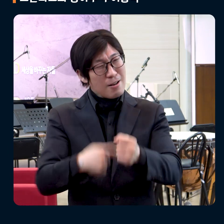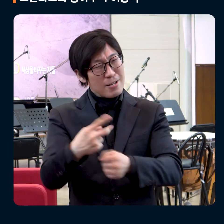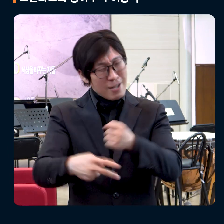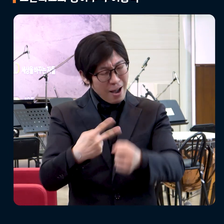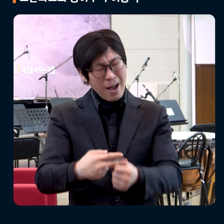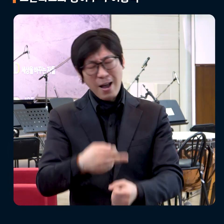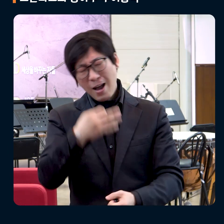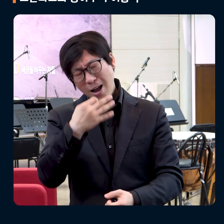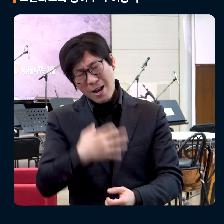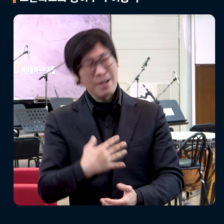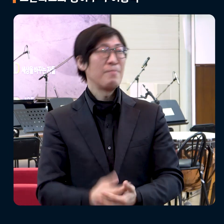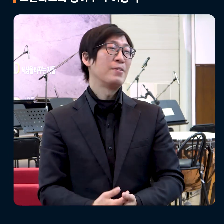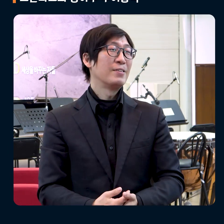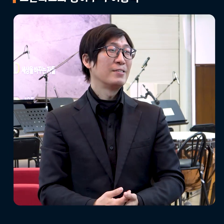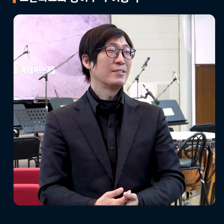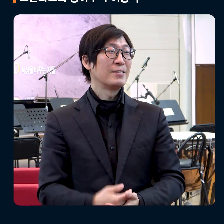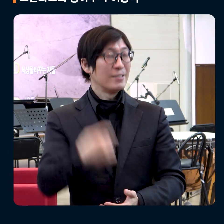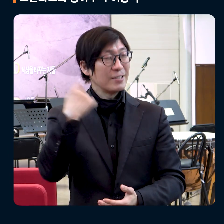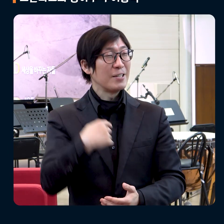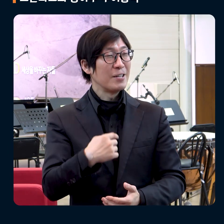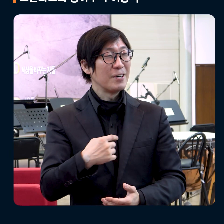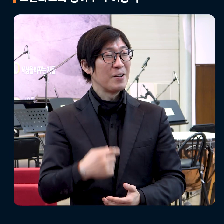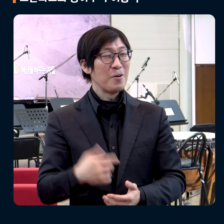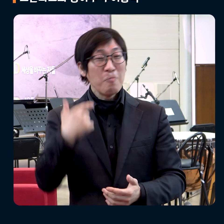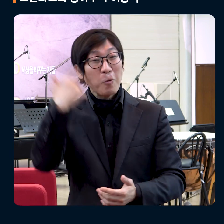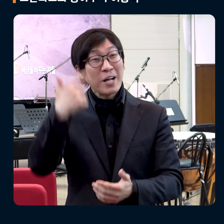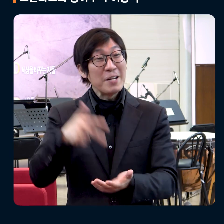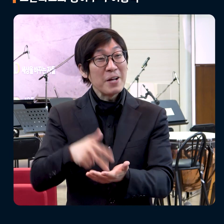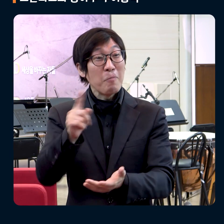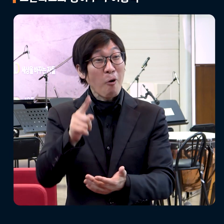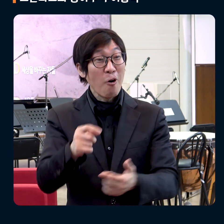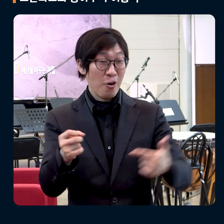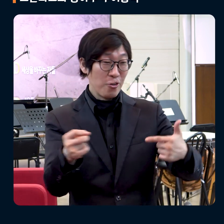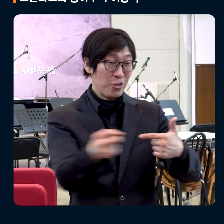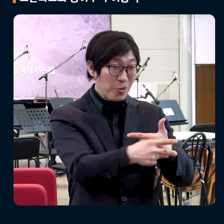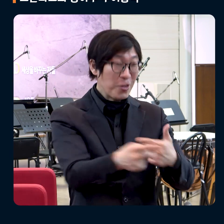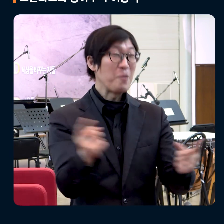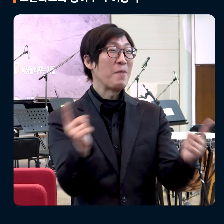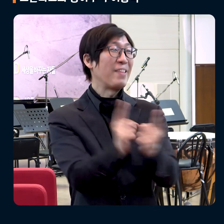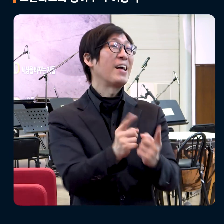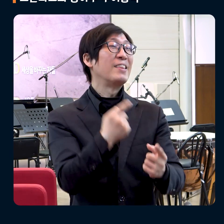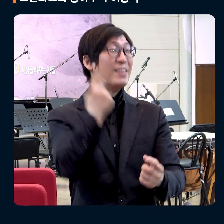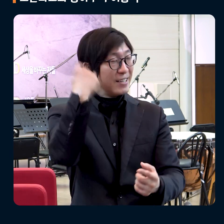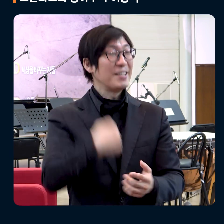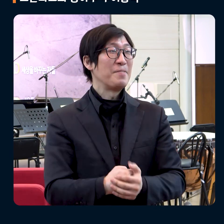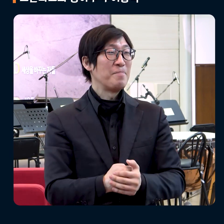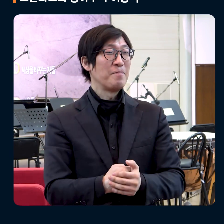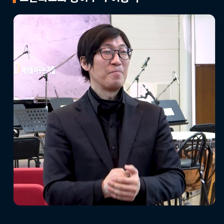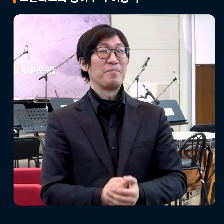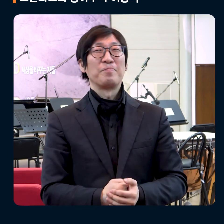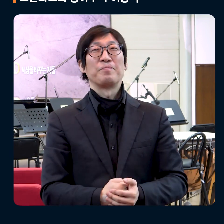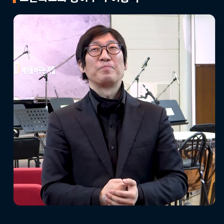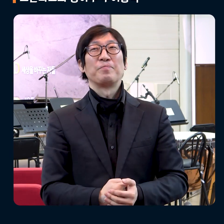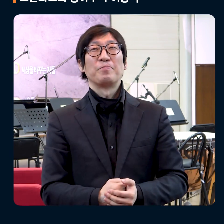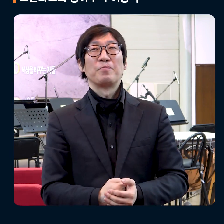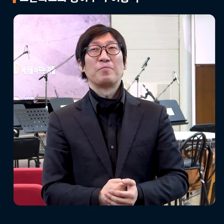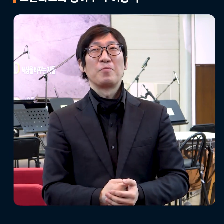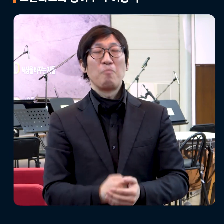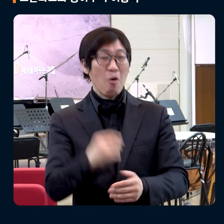얘기를 하셨습니다. 니고데모를 만난 것이지요. 여러분 예수님 정말 최선을 다해서